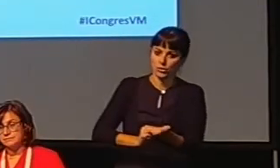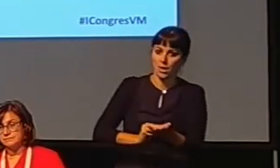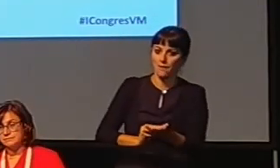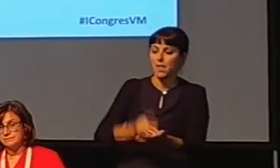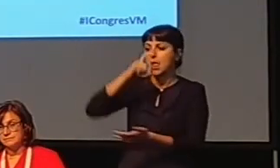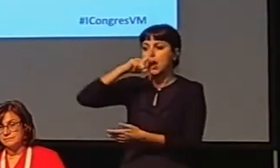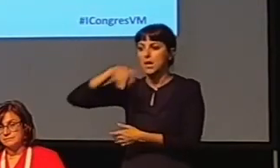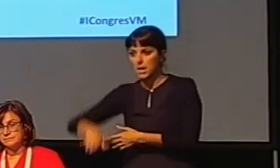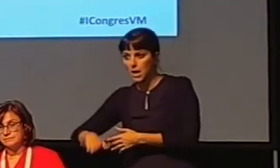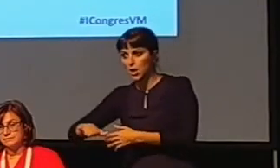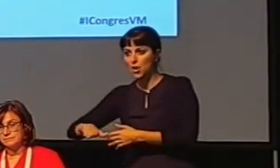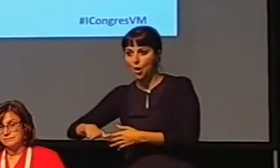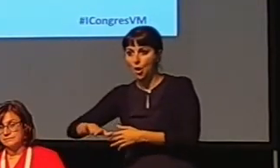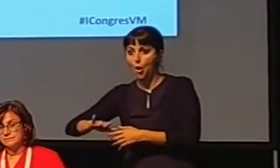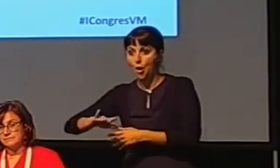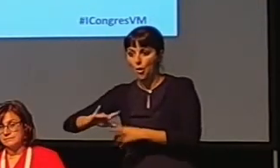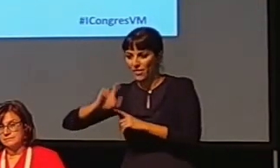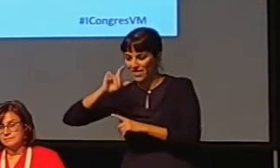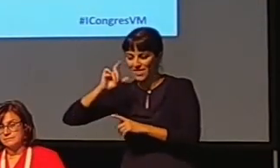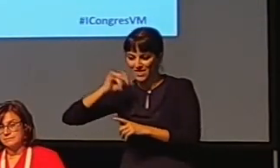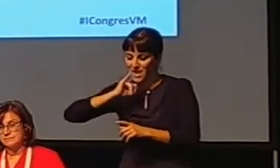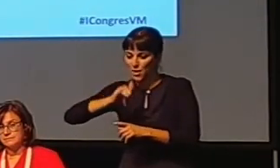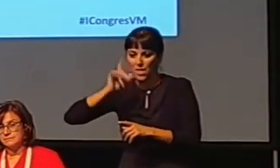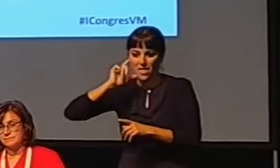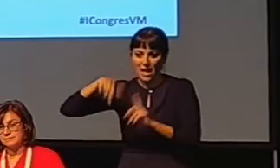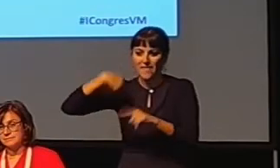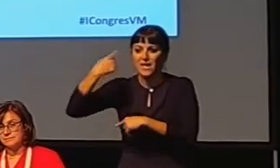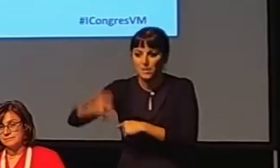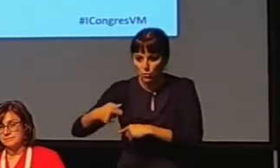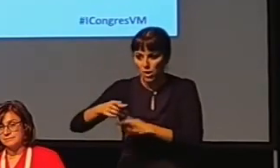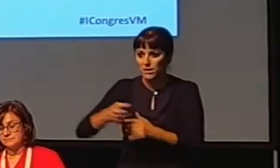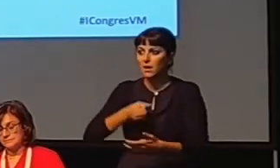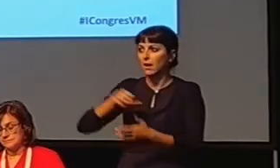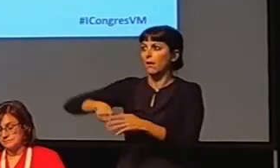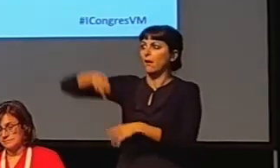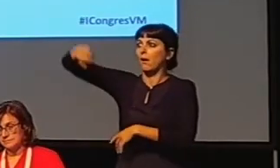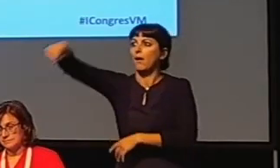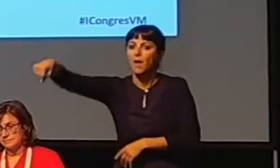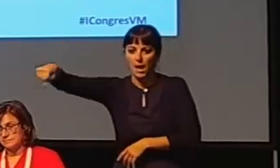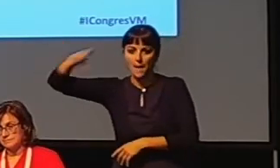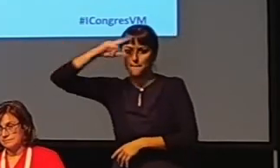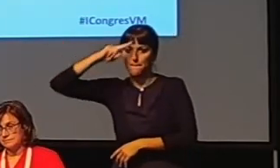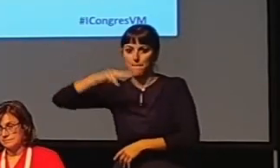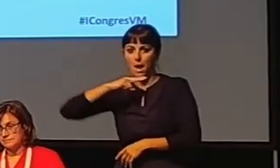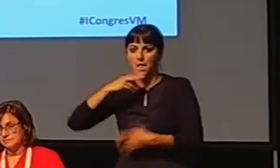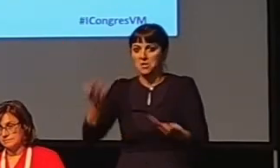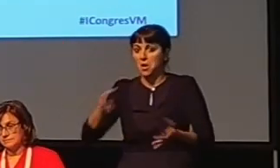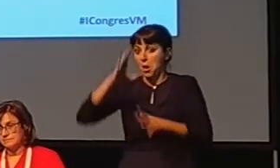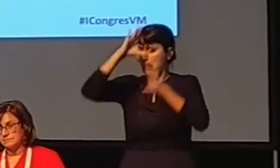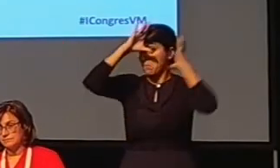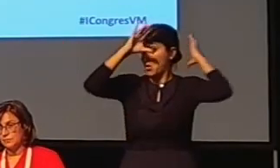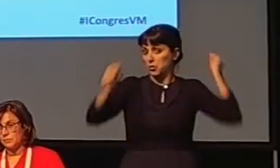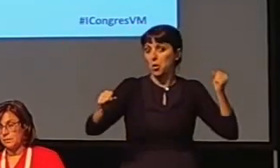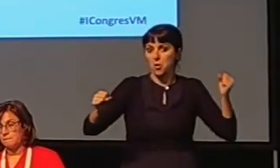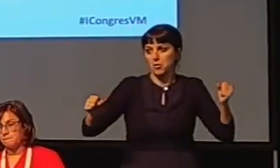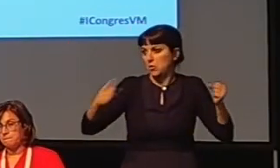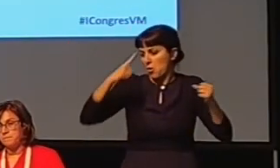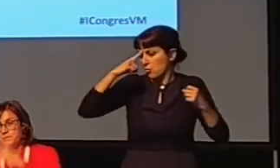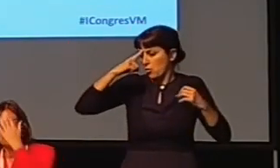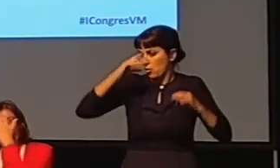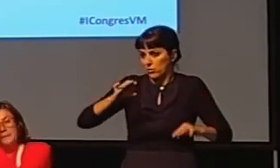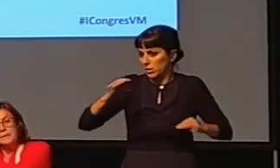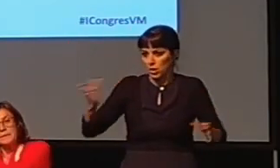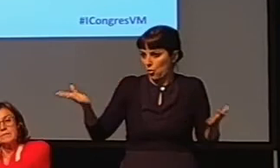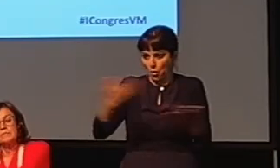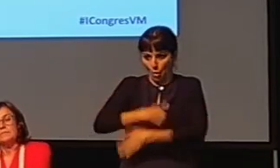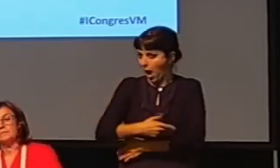que vivir al día siguiente con los padres después de denunciarlo. O sea, el protocolo es totalmente sin sentido común.